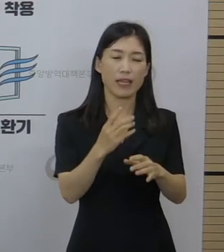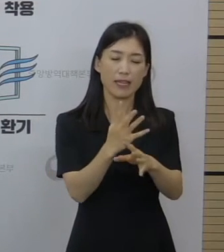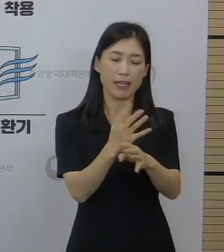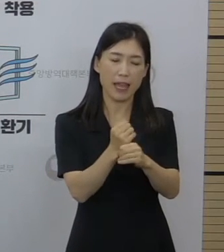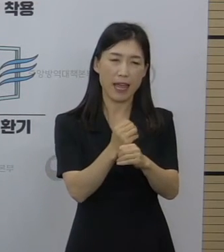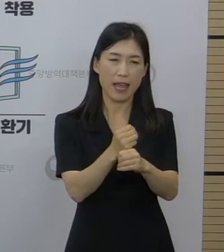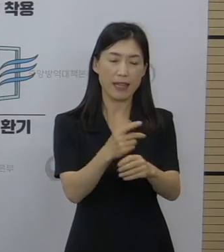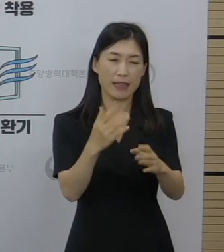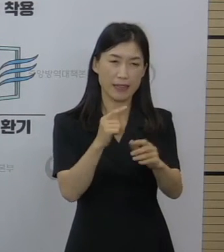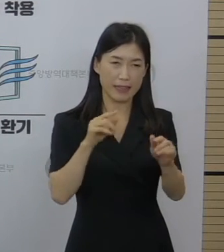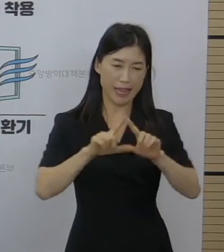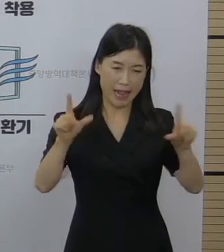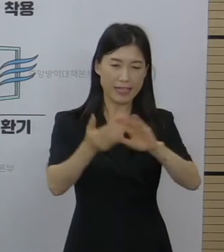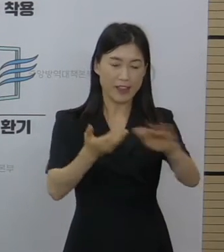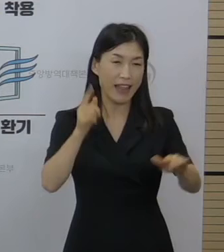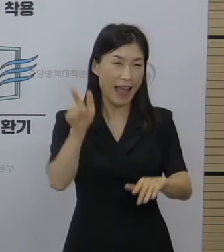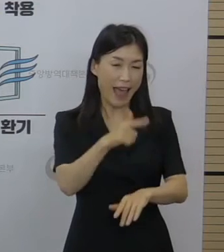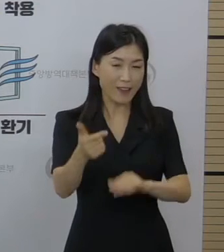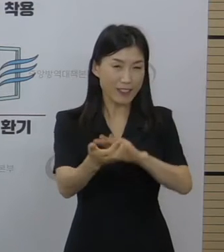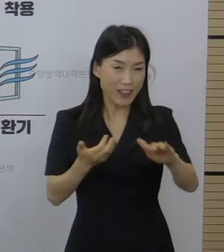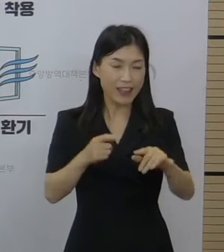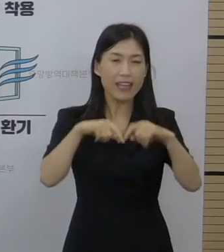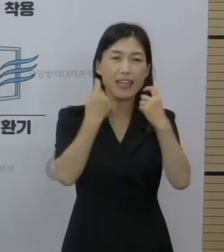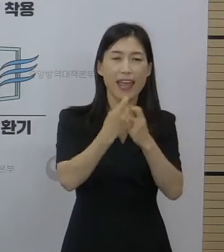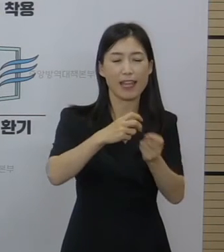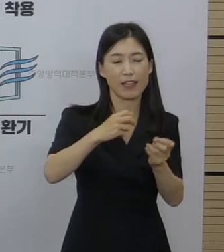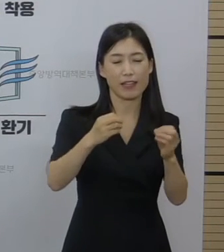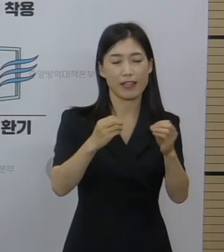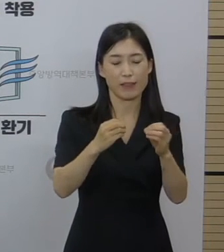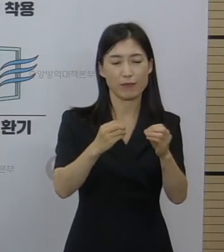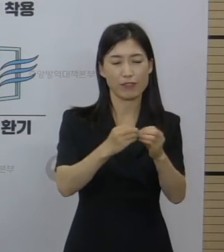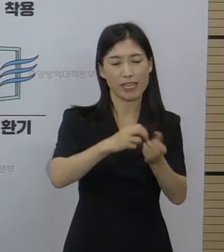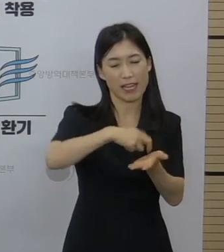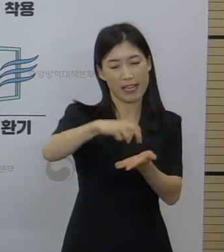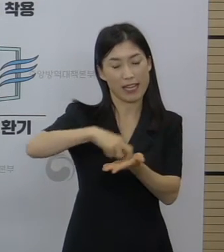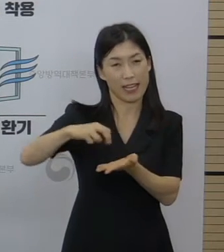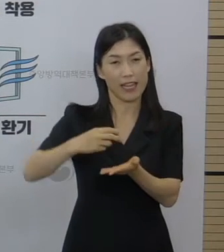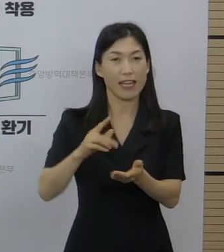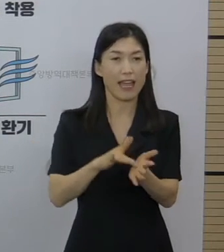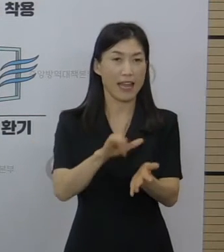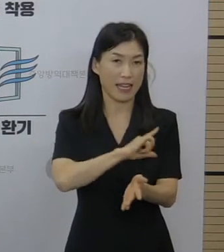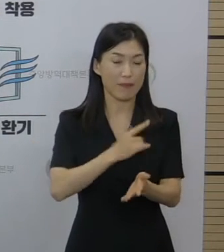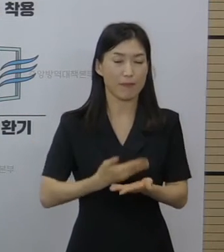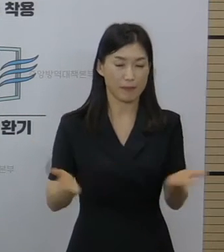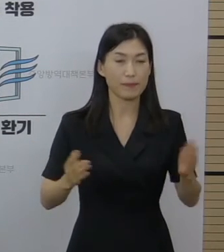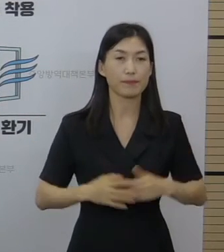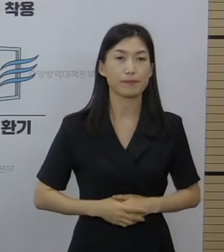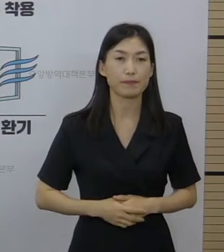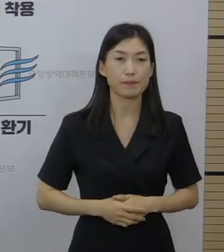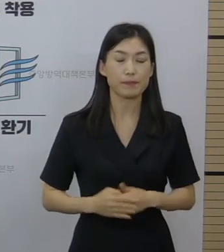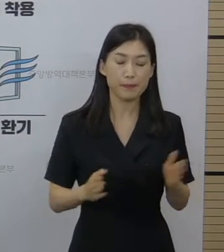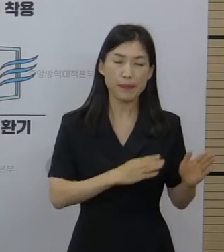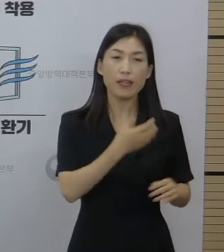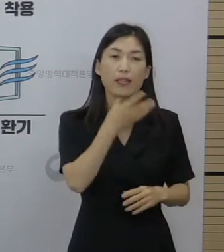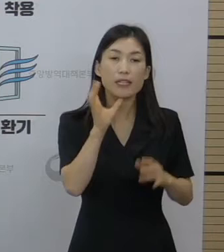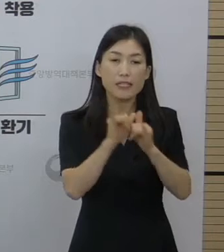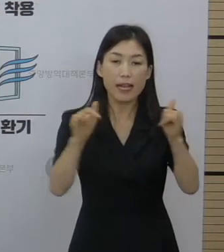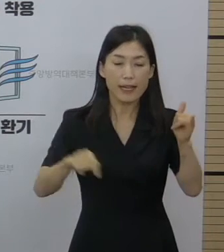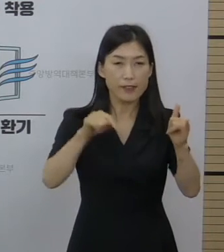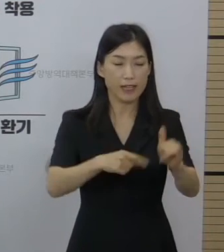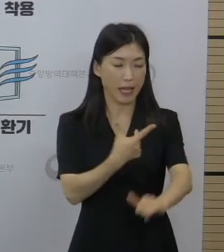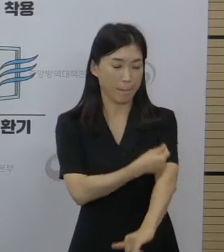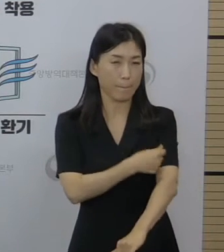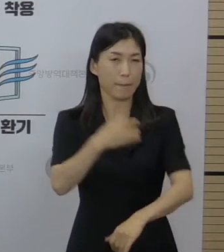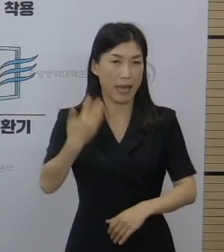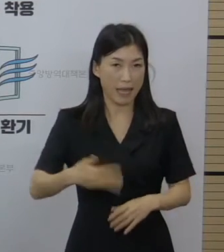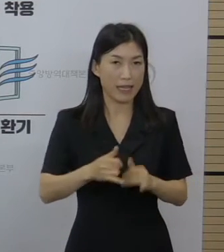전에 백신 종류를 문자로 개별 안내 드리도록 하겠습니다. 다음은 고령층 미접종자에 대한